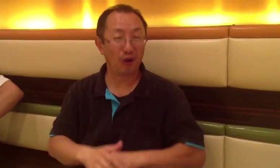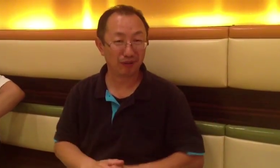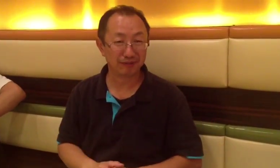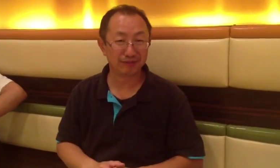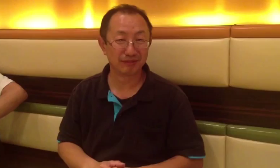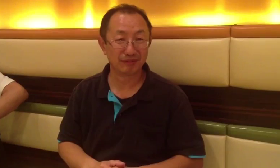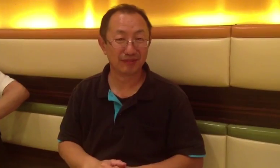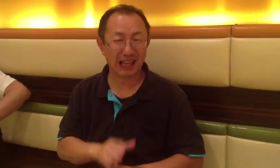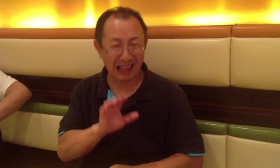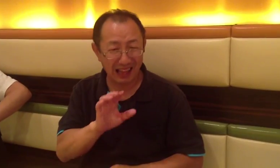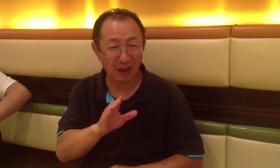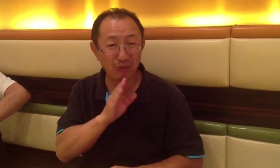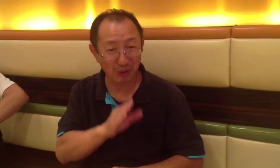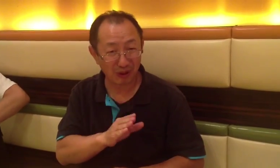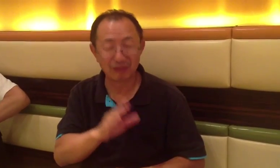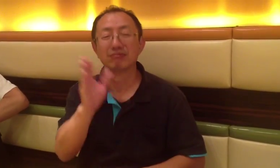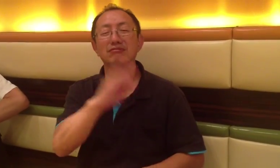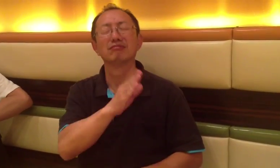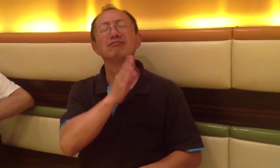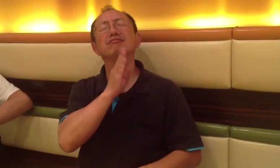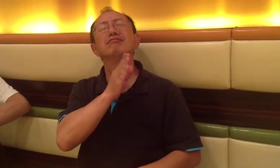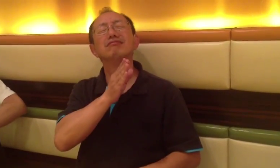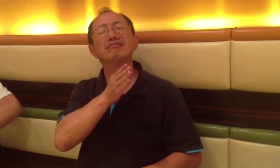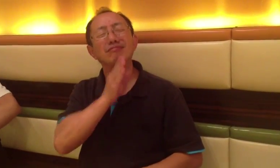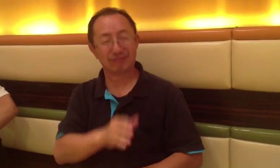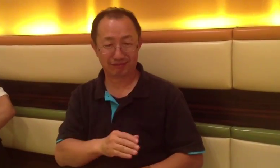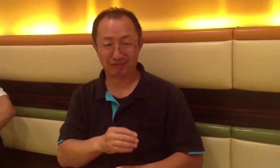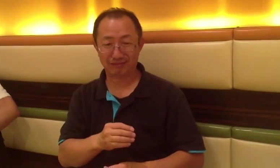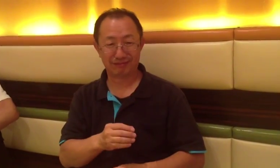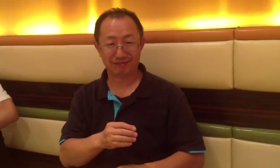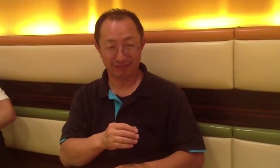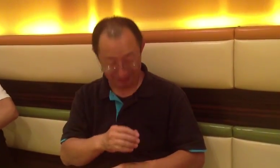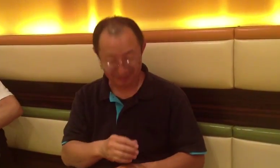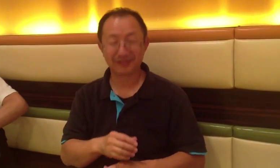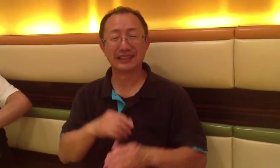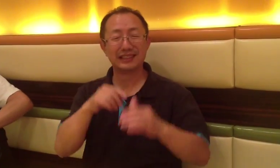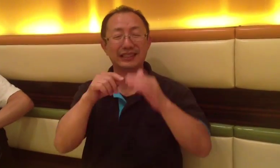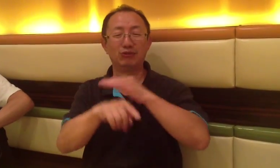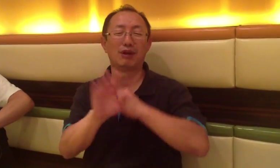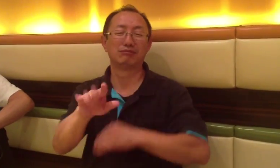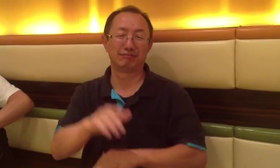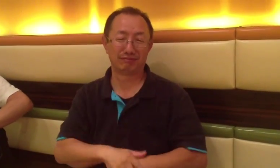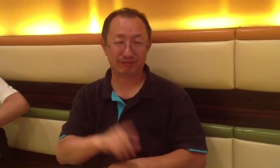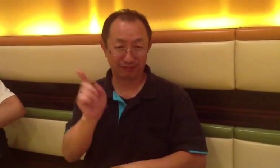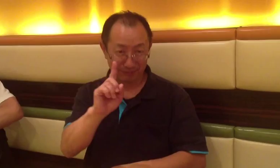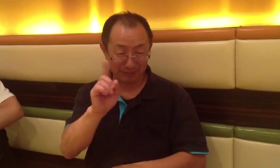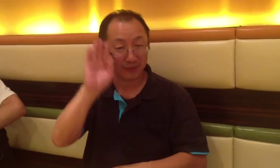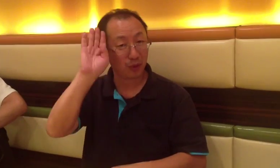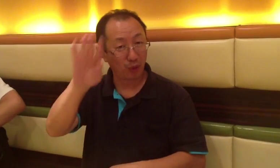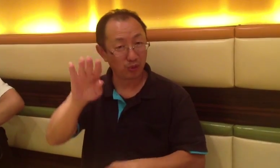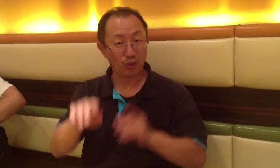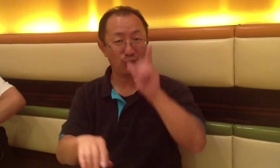あのやつらと付き合ってる人が、さっき仕事をね、にして、これだったんですけど、 まあ、それもそうだよ。